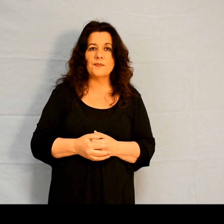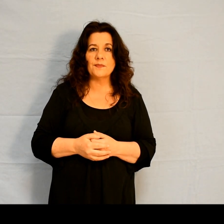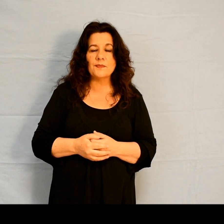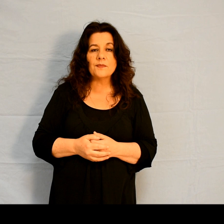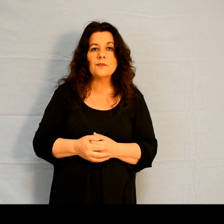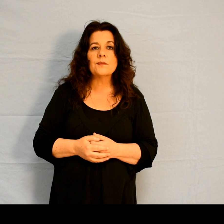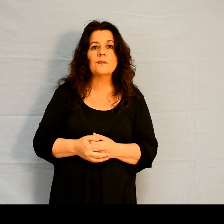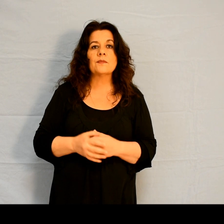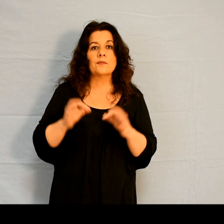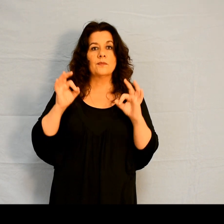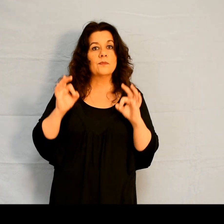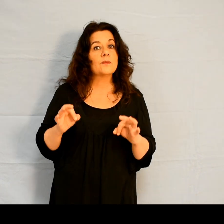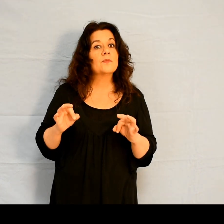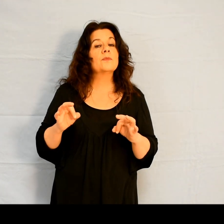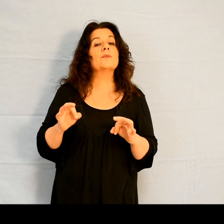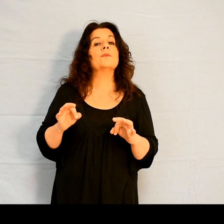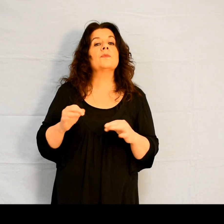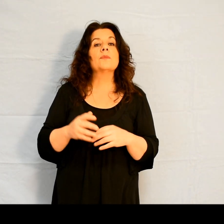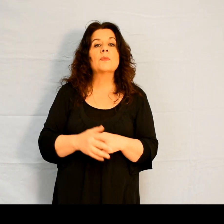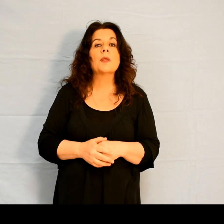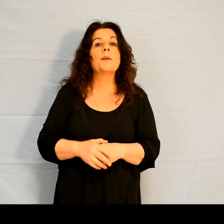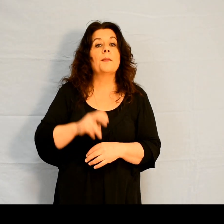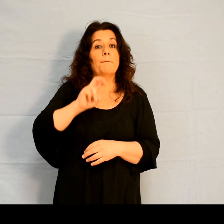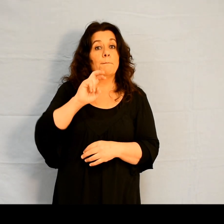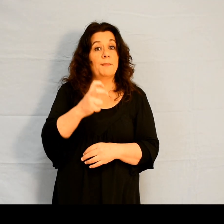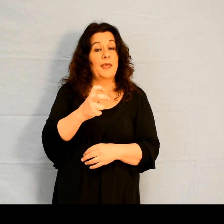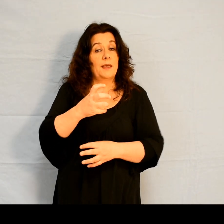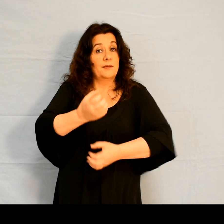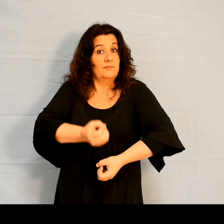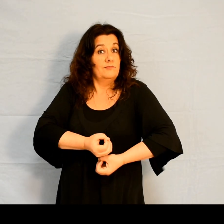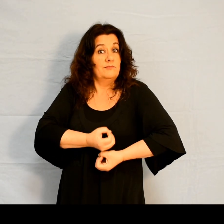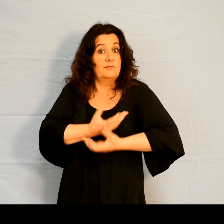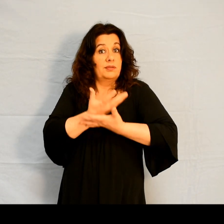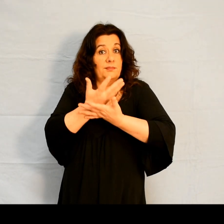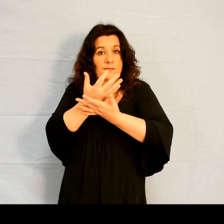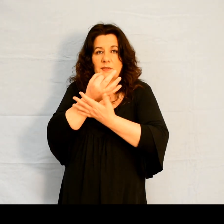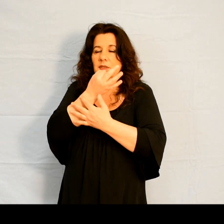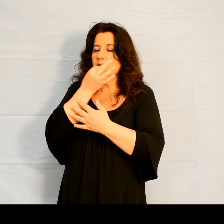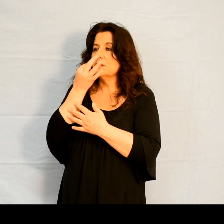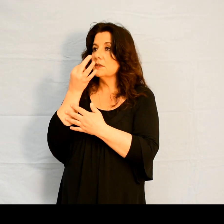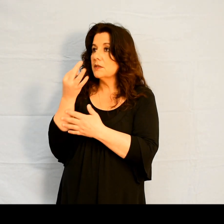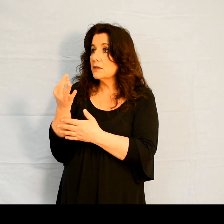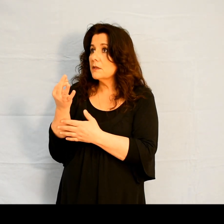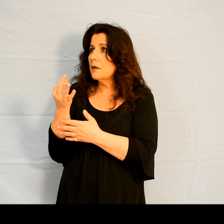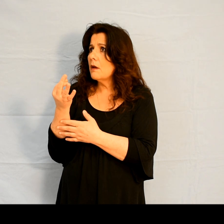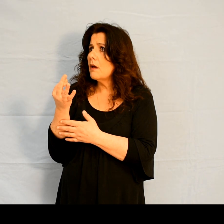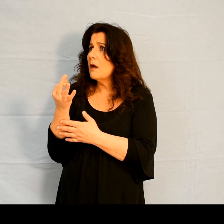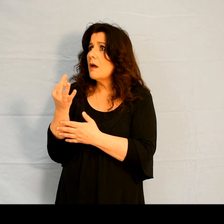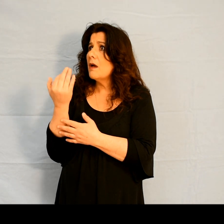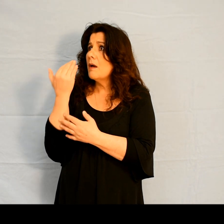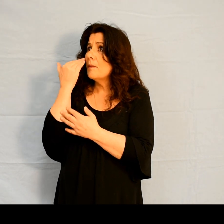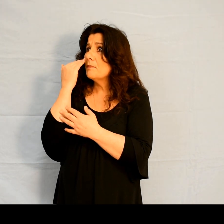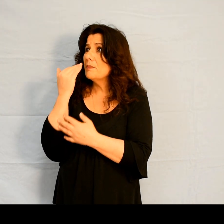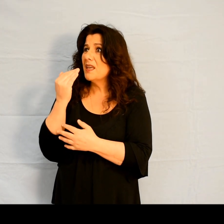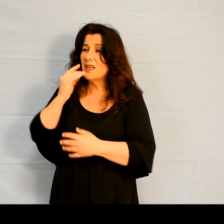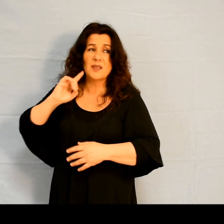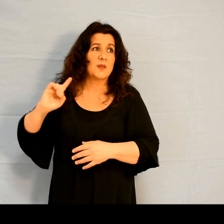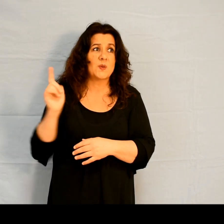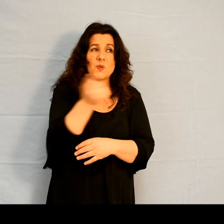Prenant la parole, Pierre lui dit : « Si tous viennent à tomber à cause de toi, moi je ne